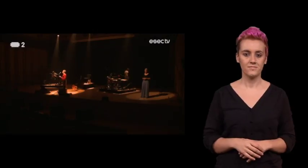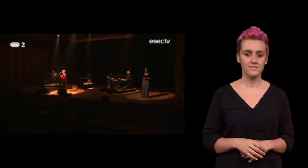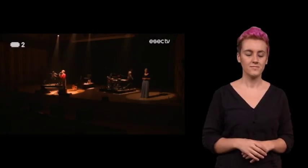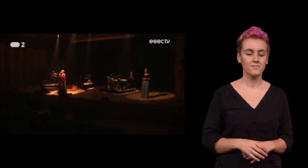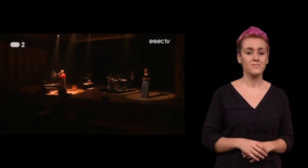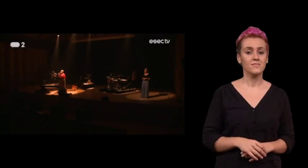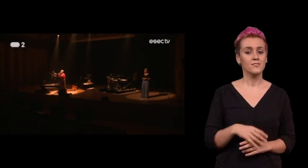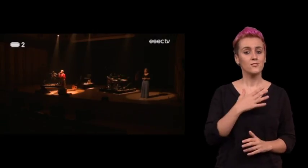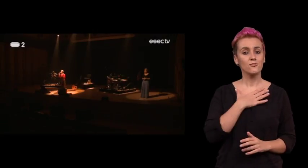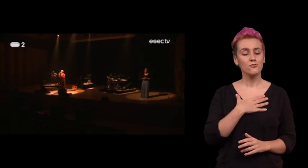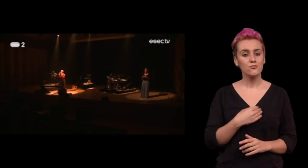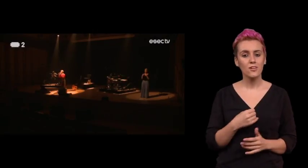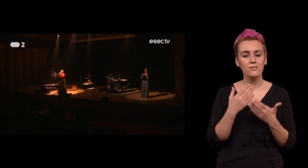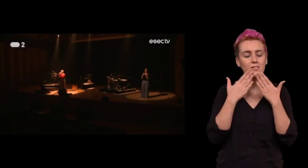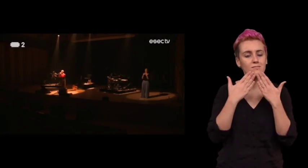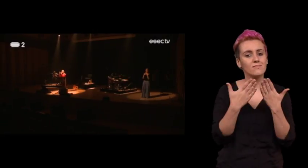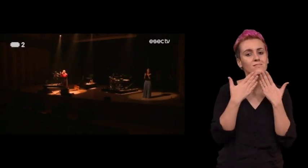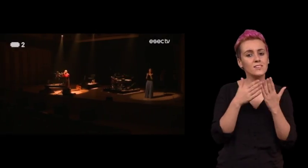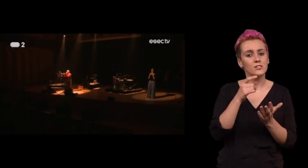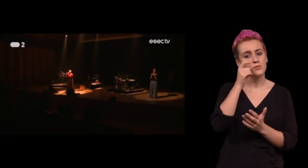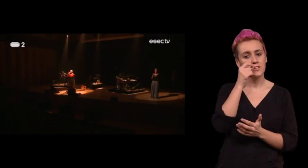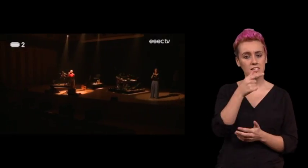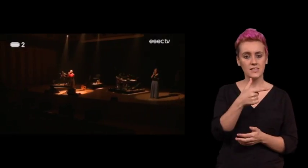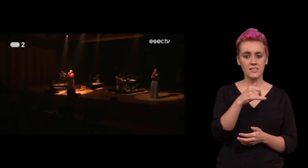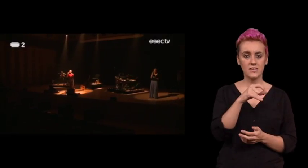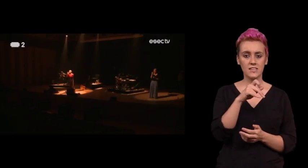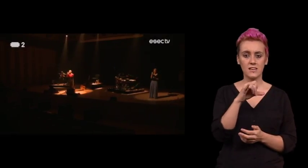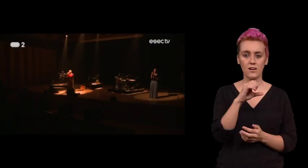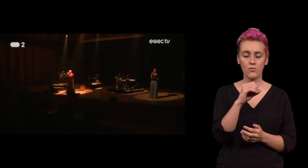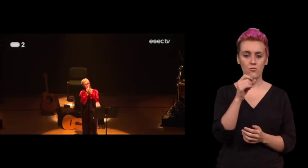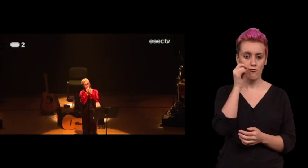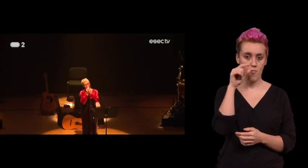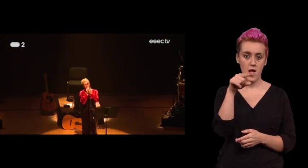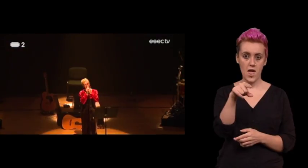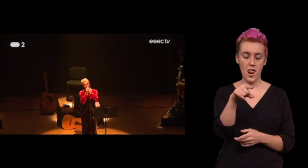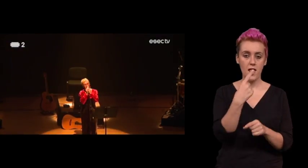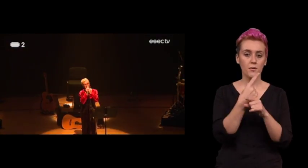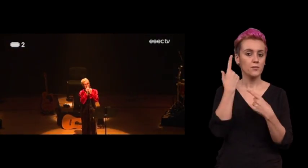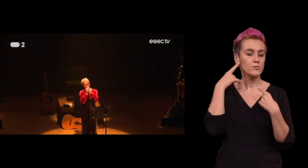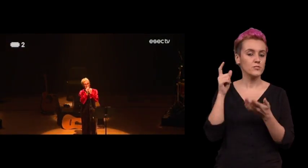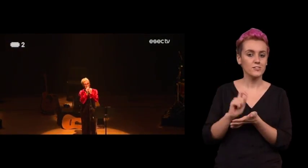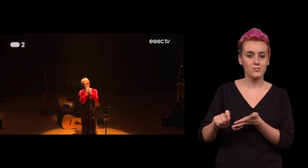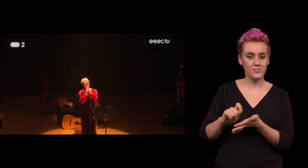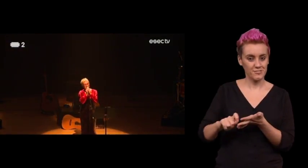Quero agradecer muito, muito ao Tiago Torres da Silva, que está aqui hoje, por ter escrito esta letra. Obrigada, Tiago.